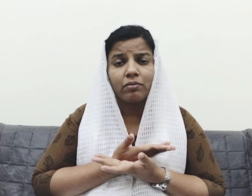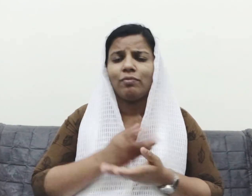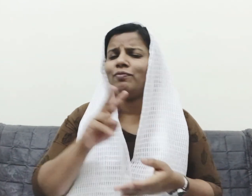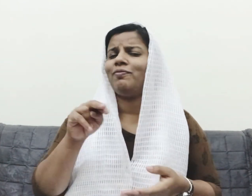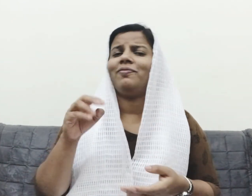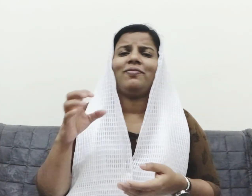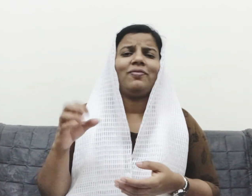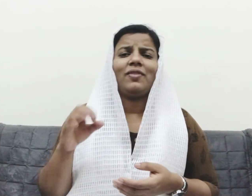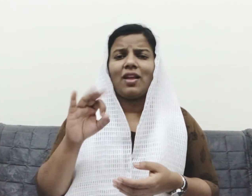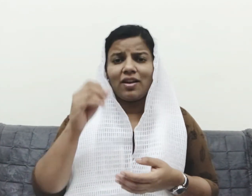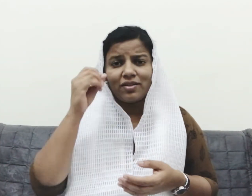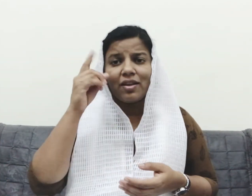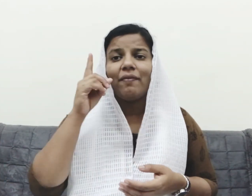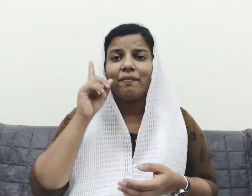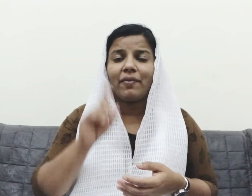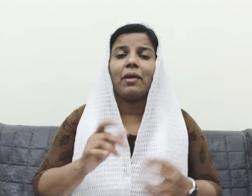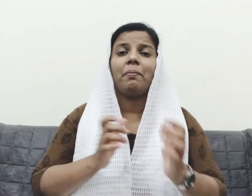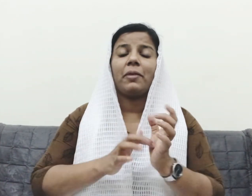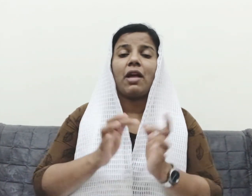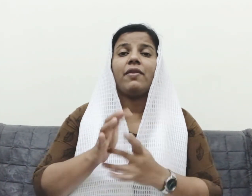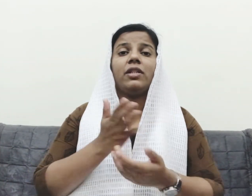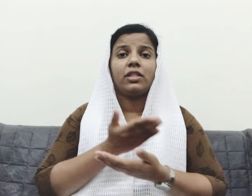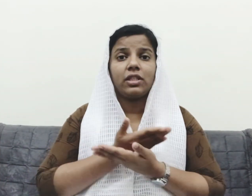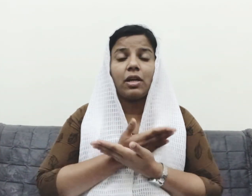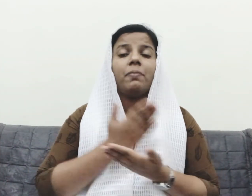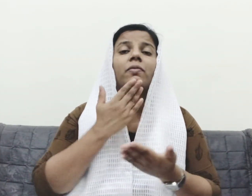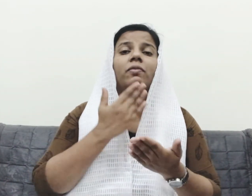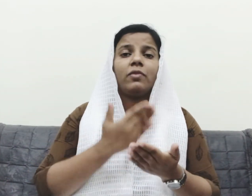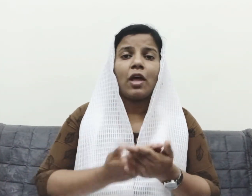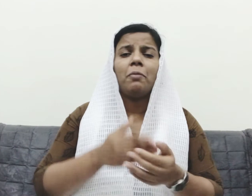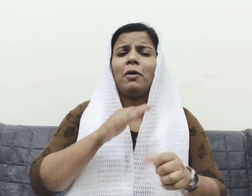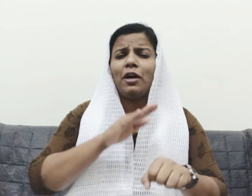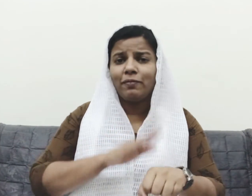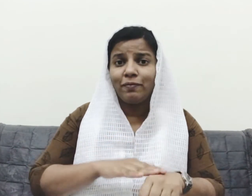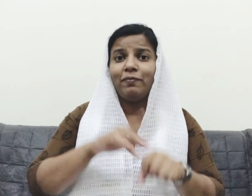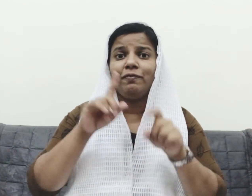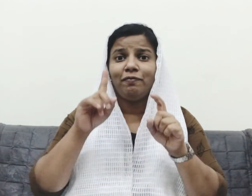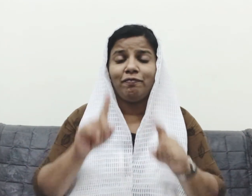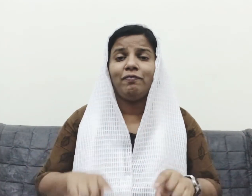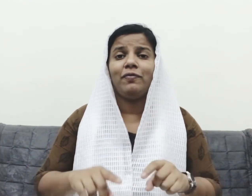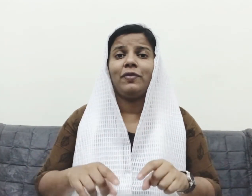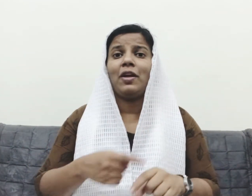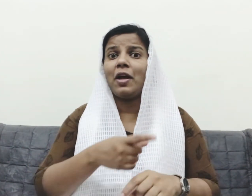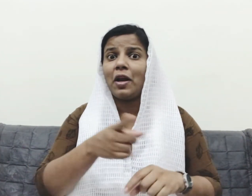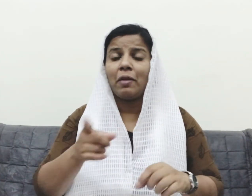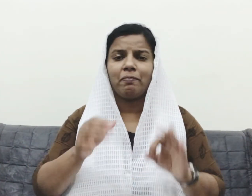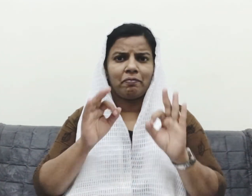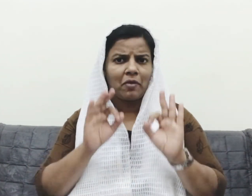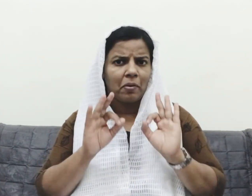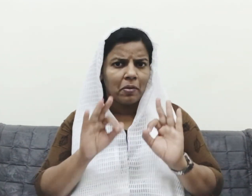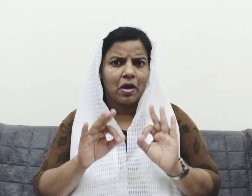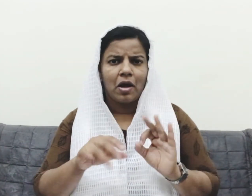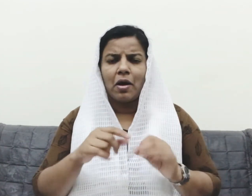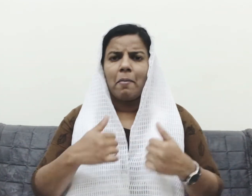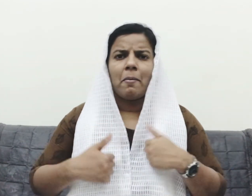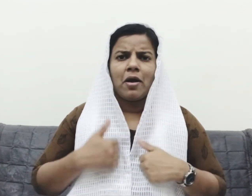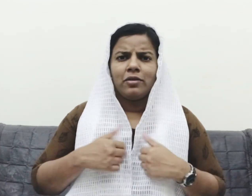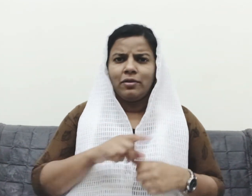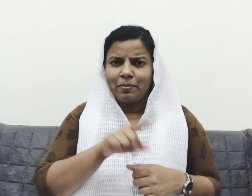ആ മനസ്സിലാക്കിക്ക് പിതാവിൻ്റെ ഹിതമാണ് നിങ്ങൾ നന്മ അനുഭവിക്കുക. തൻ്റെ ദാസൻ്റെ ശ്രേയസ്സിൽ പ്രസാദിക്കുന്ന ദൈവമെന്ന സങ്കീർത്തനക്കാരൻ